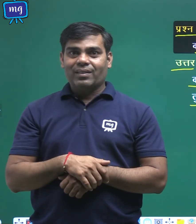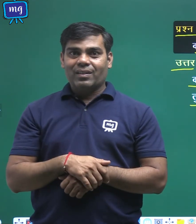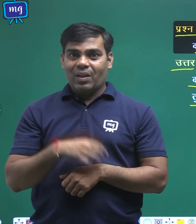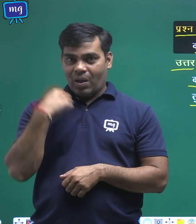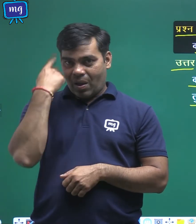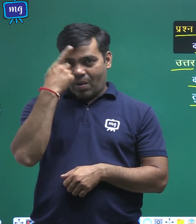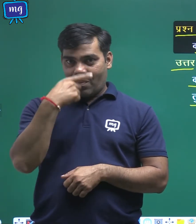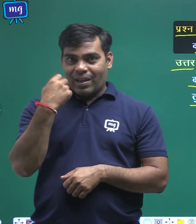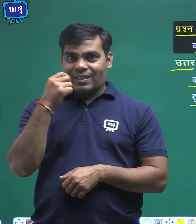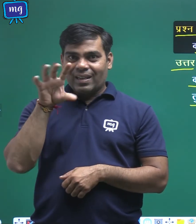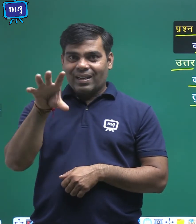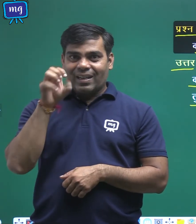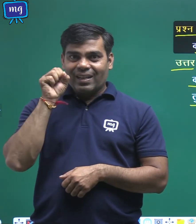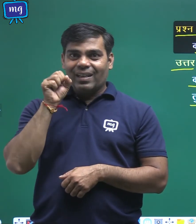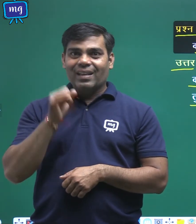पहचान लिया है।